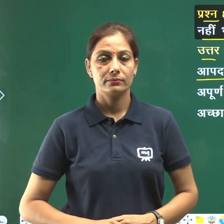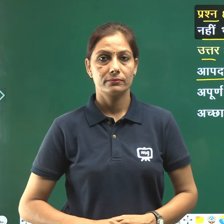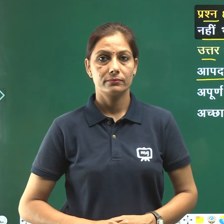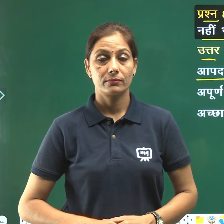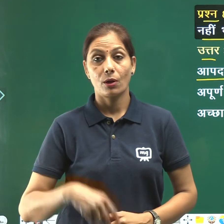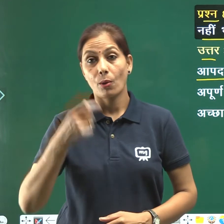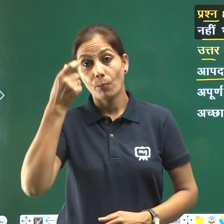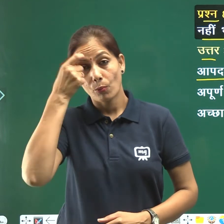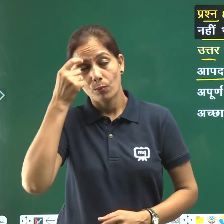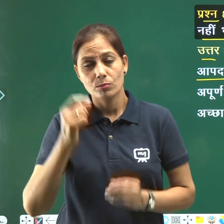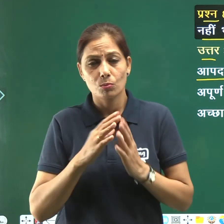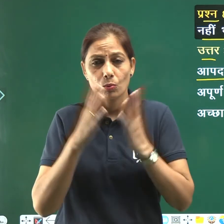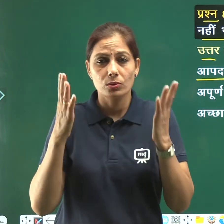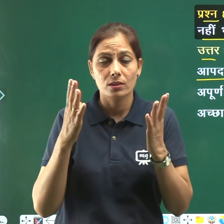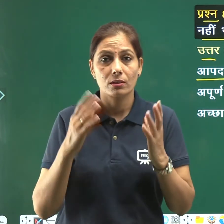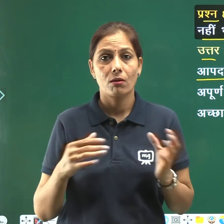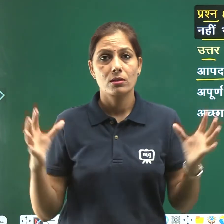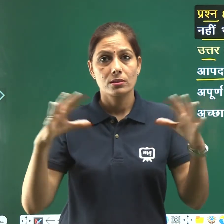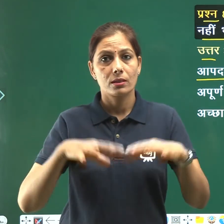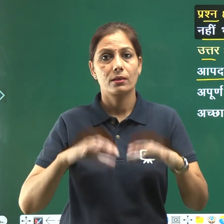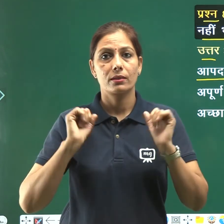आपदाओं का सागर है,